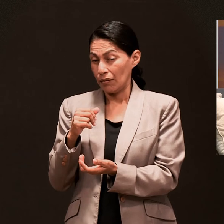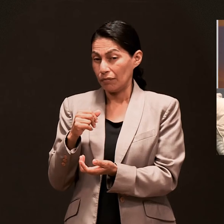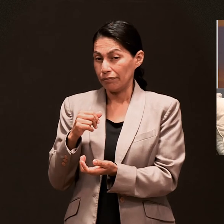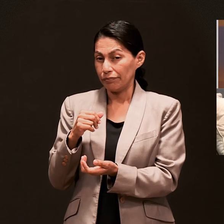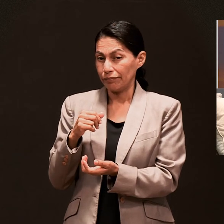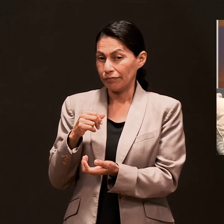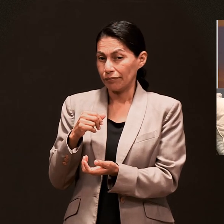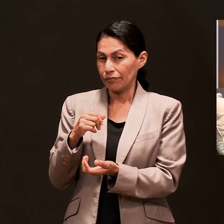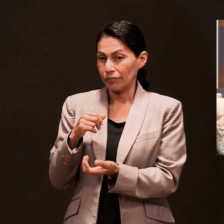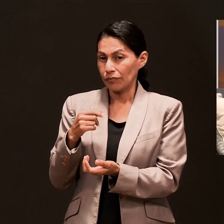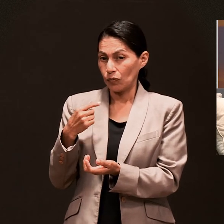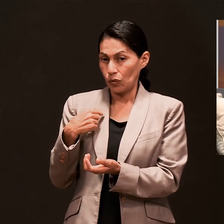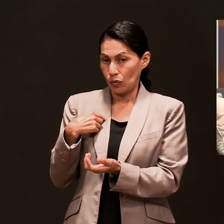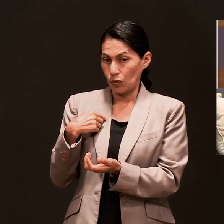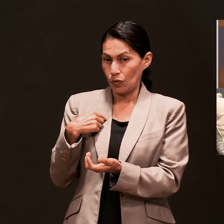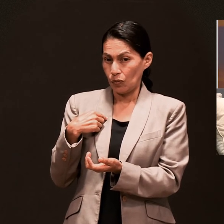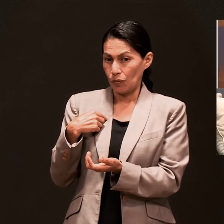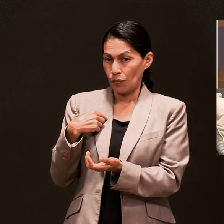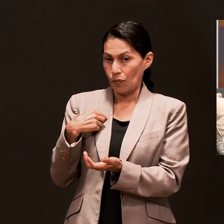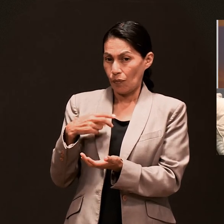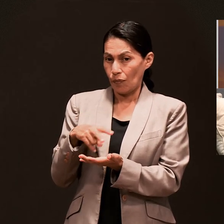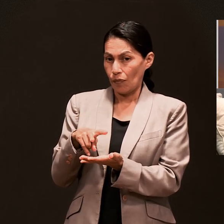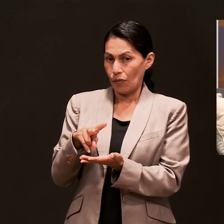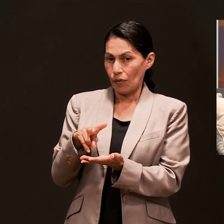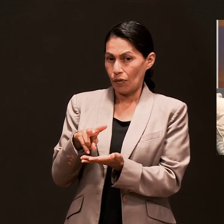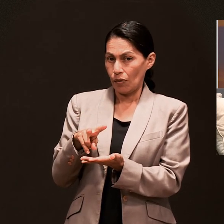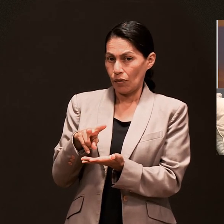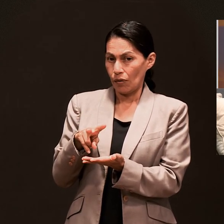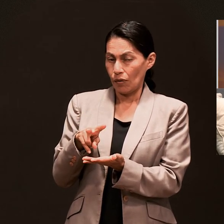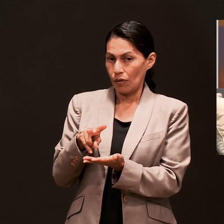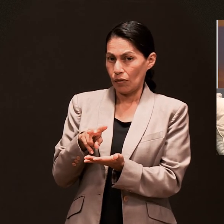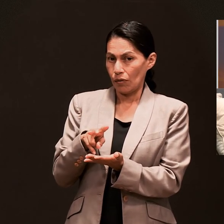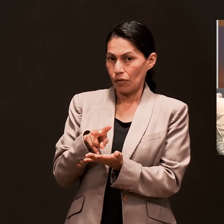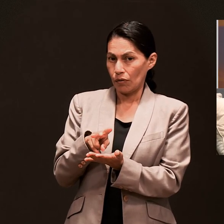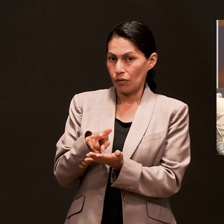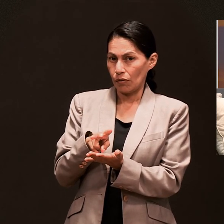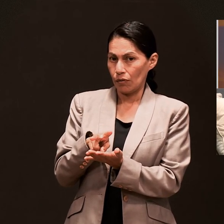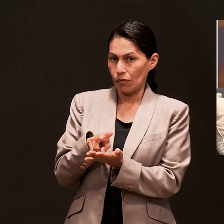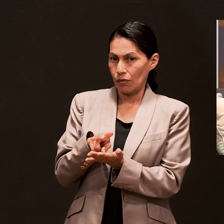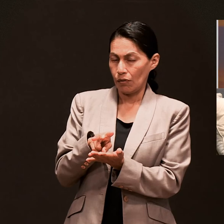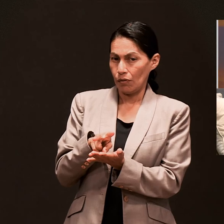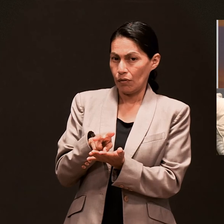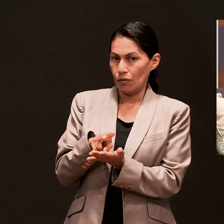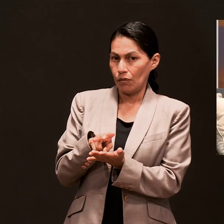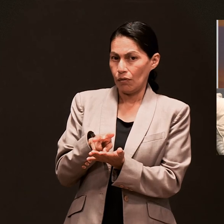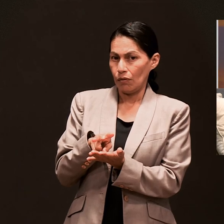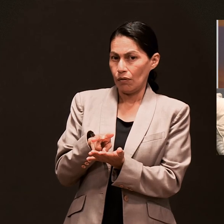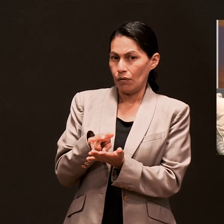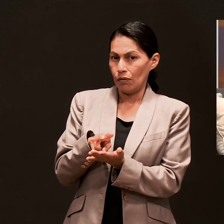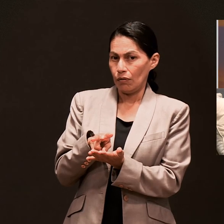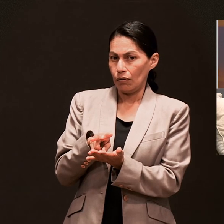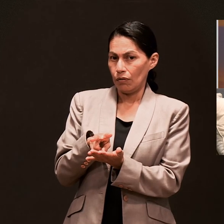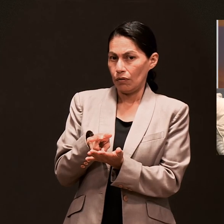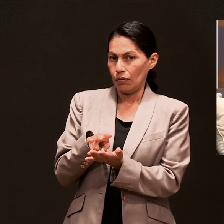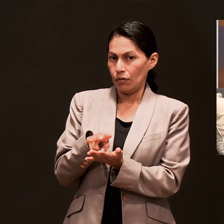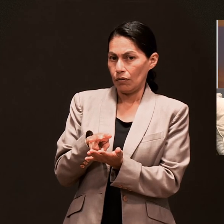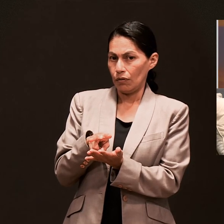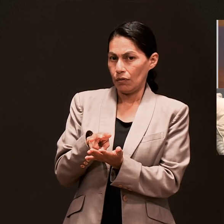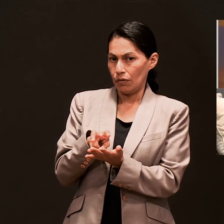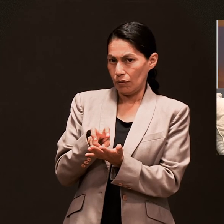se dé cuenta de de lo grave Es que si yo movía mi flexionaba mi pierna derecha